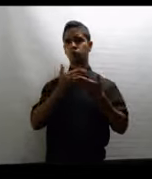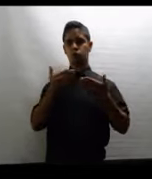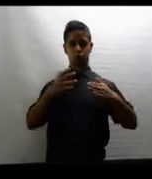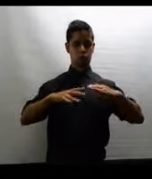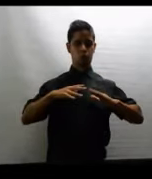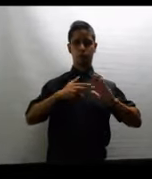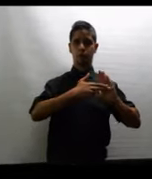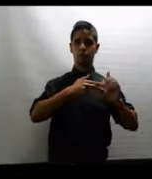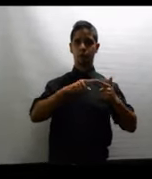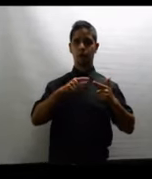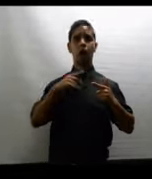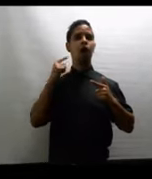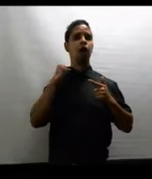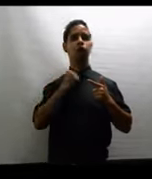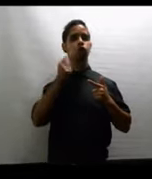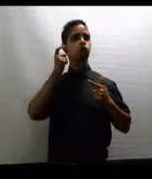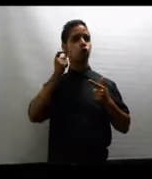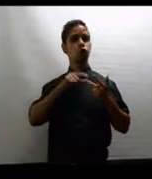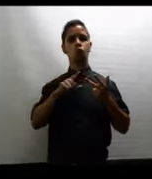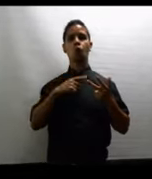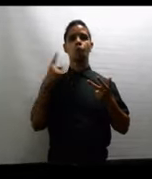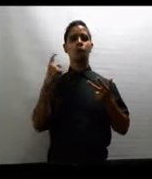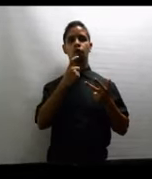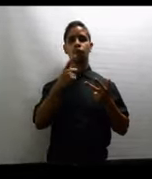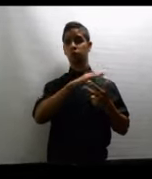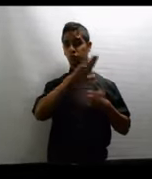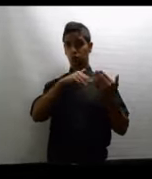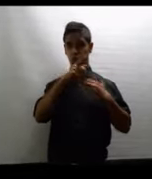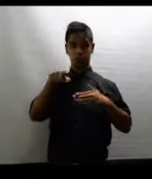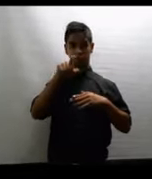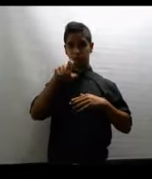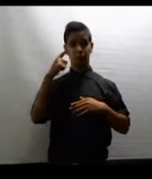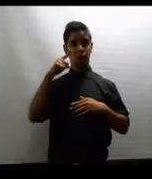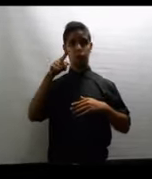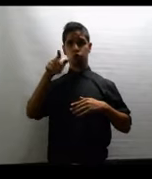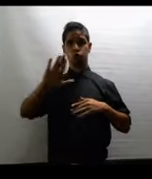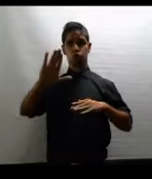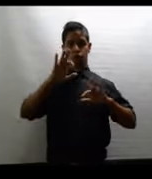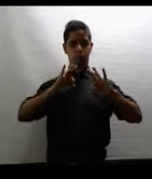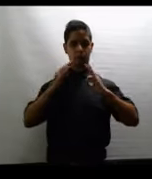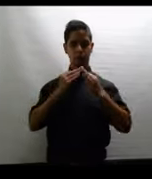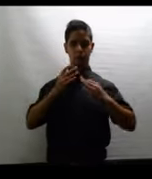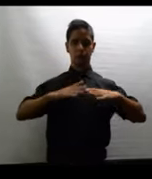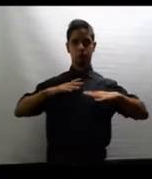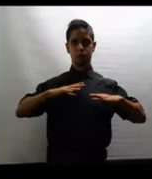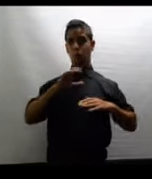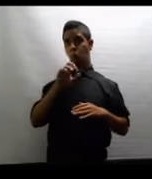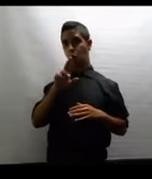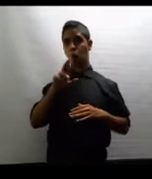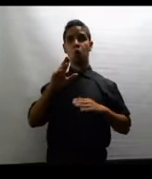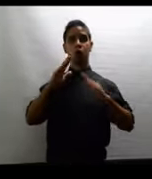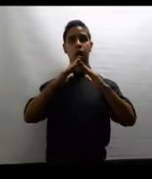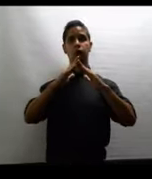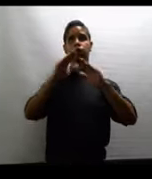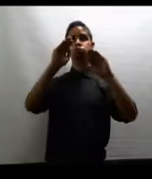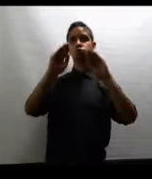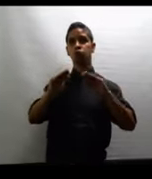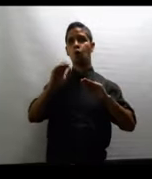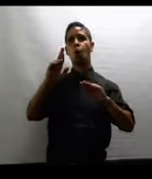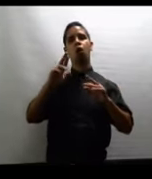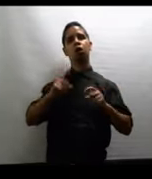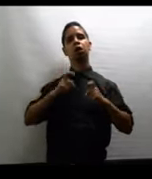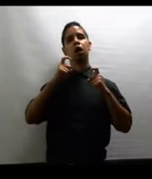marcas, accesorios, perfumería, todo lo que necesitas para vestir a tu familia, decorar tu hogar y para esos regalitos especiales. Busca nuestras